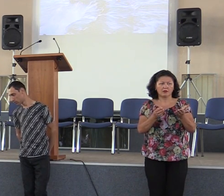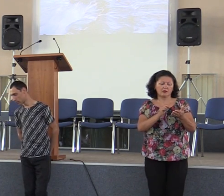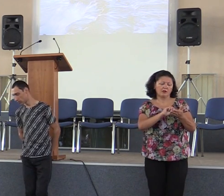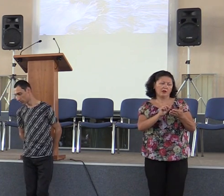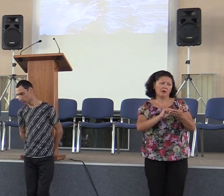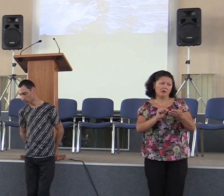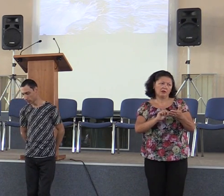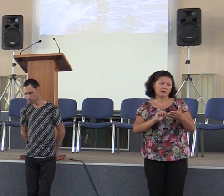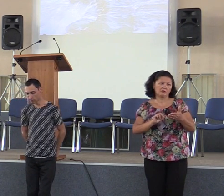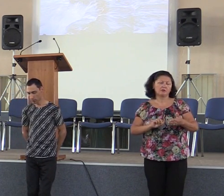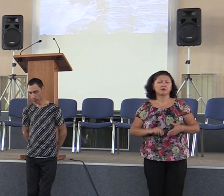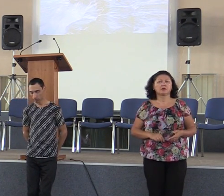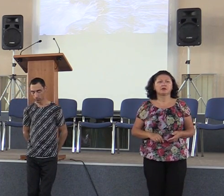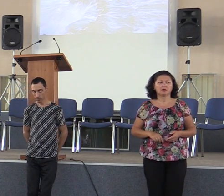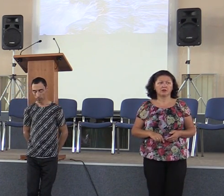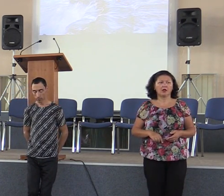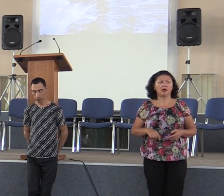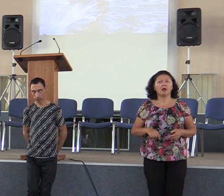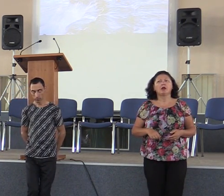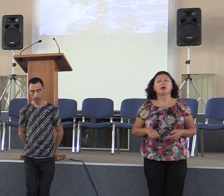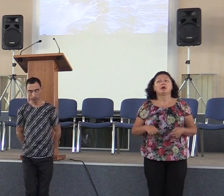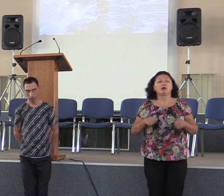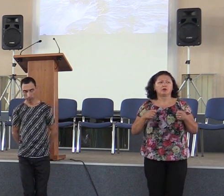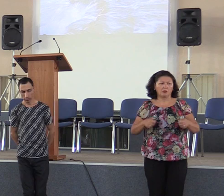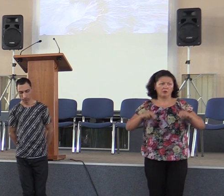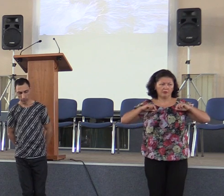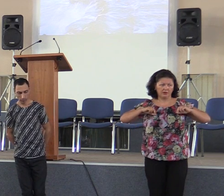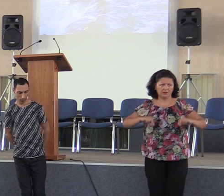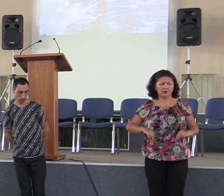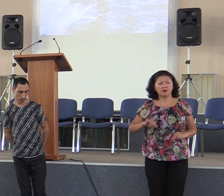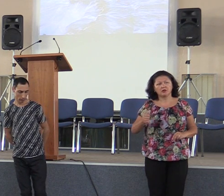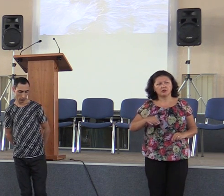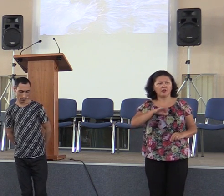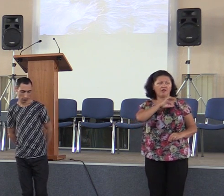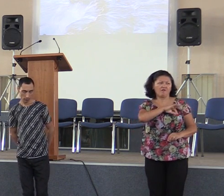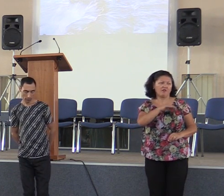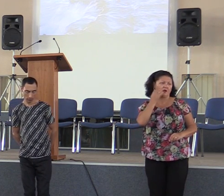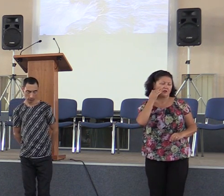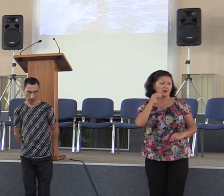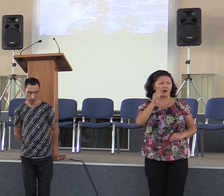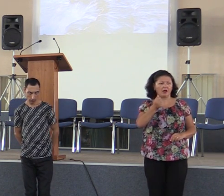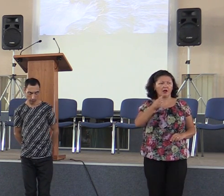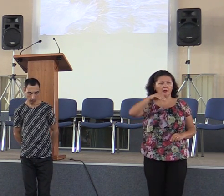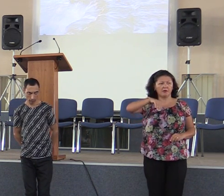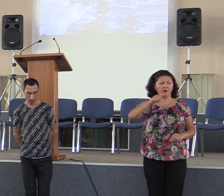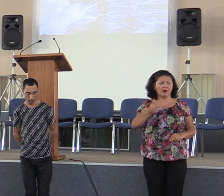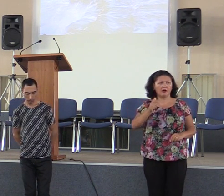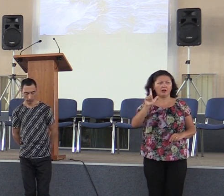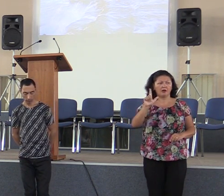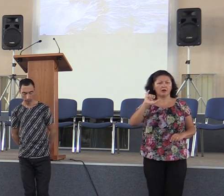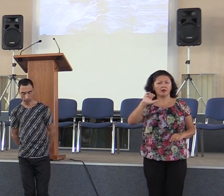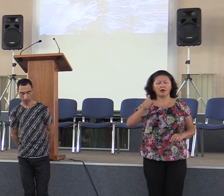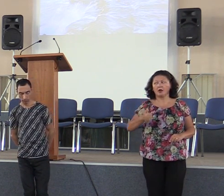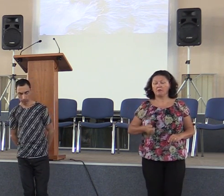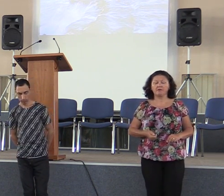scrisă de dânsul și de distinsa satită Amalia, intitulată Torente de Liniște.